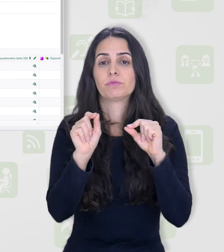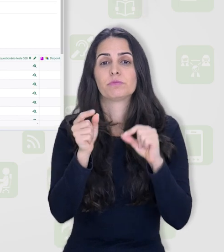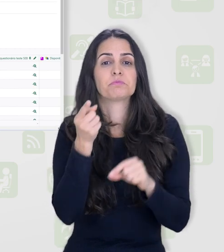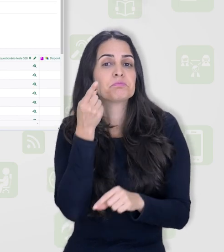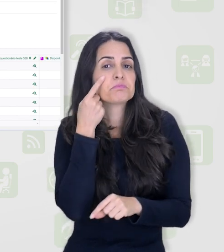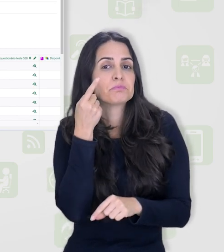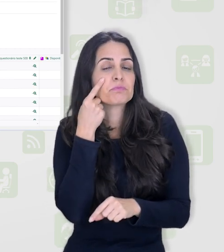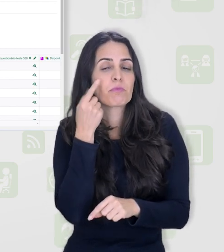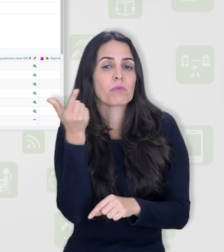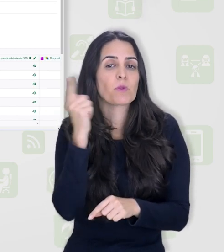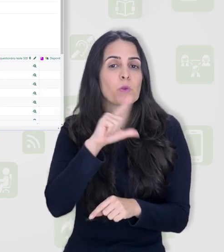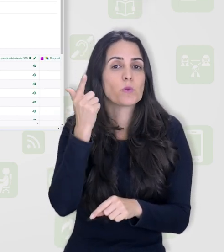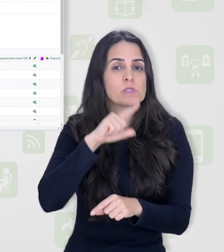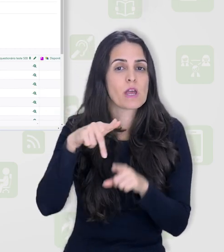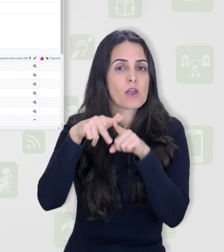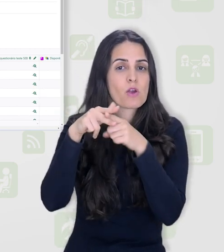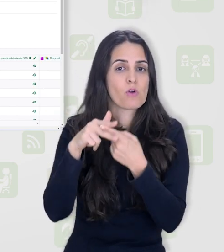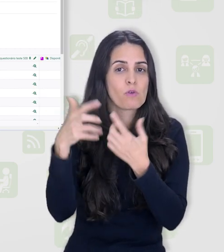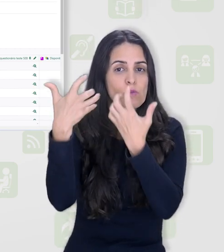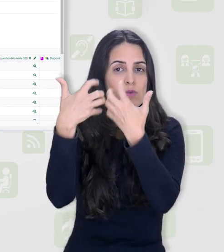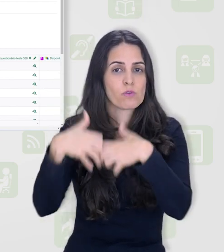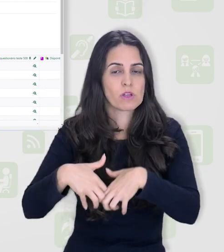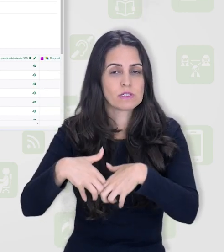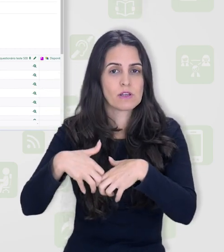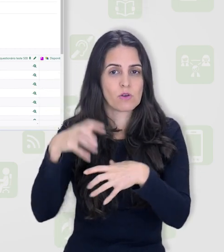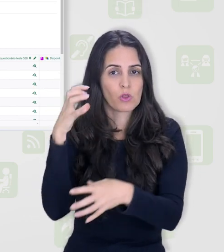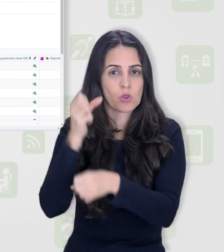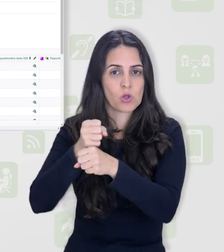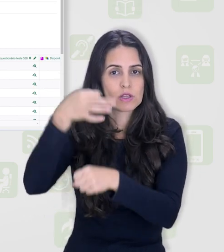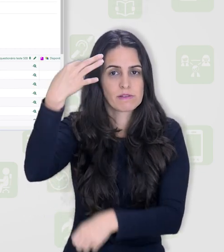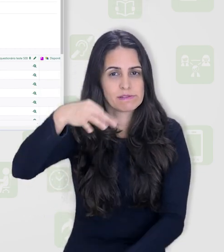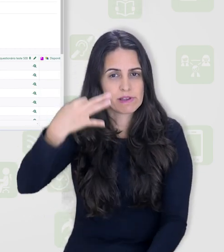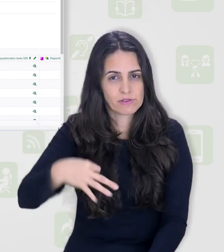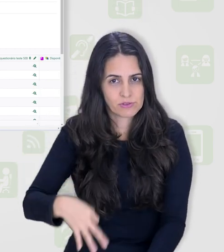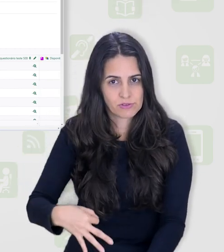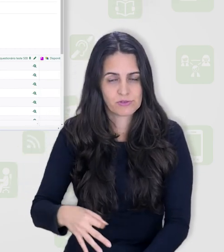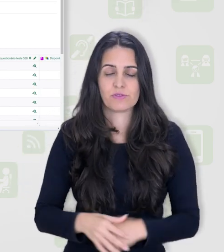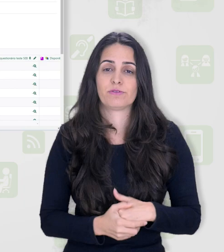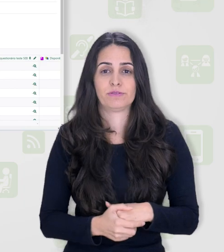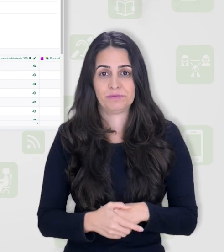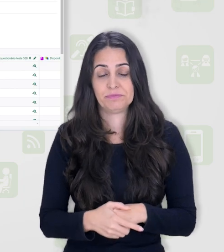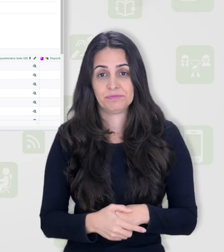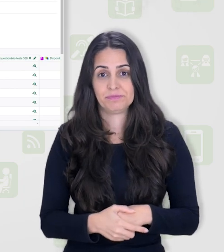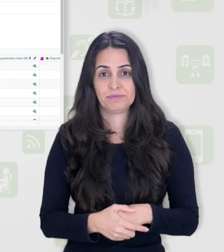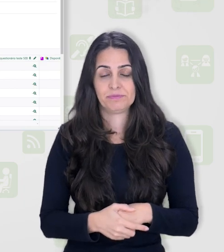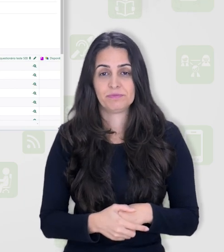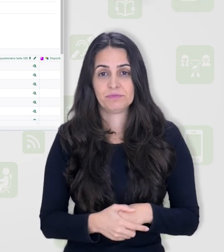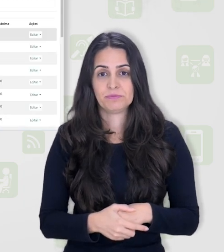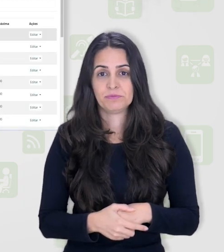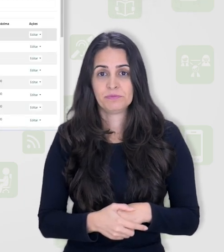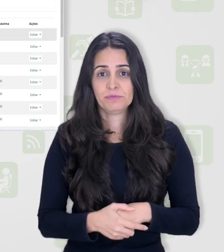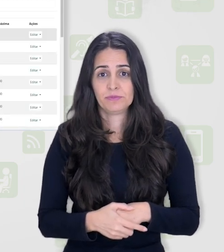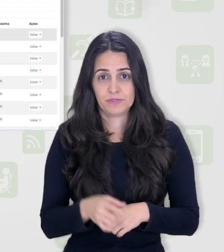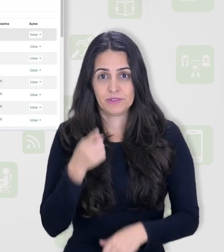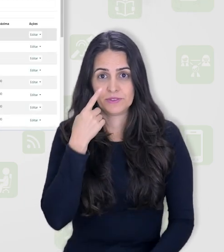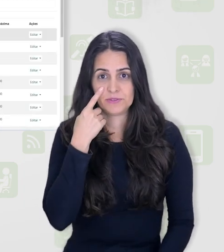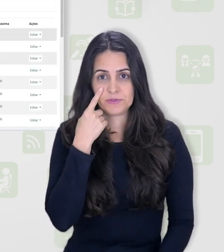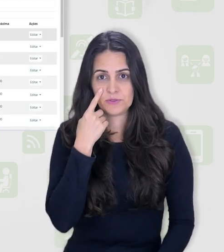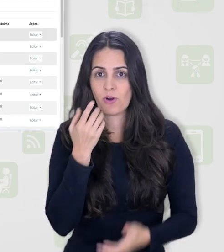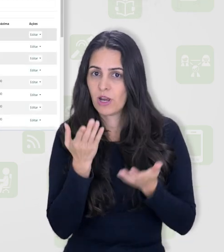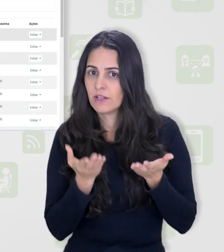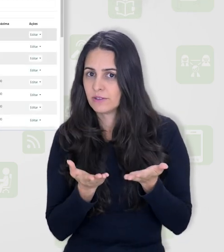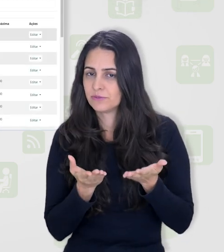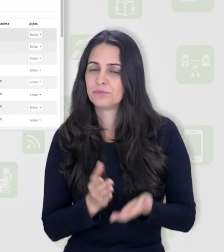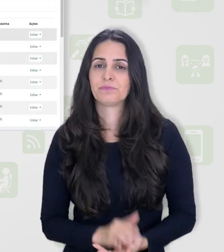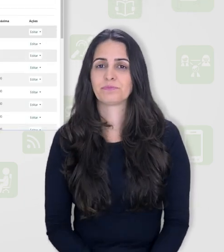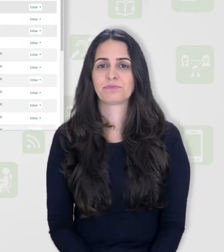verifique as configurações de notas se está tudo certinho então para isso nós vamos aqui nessa aba configurações